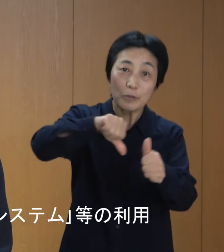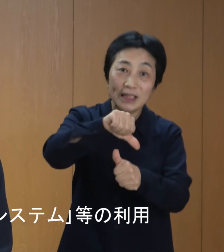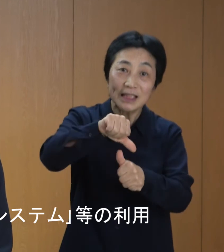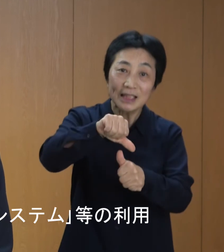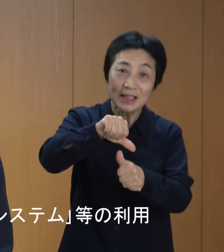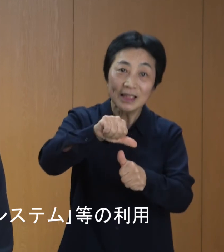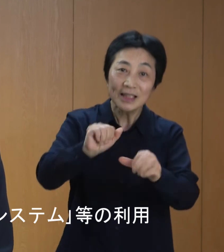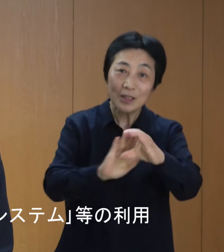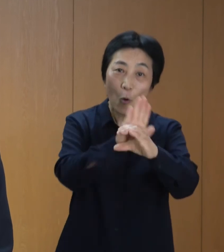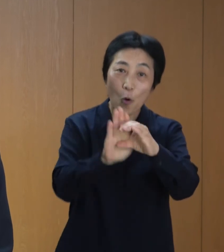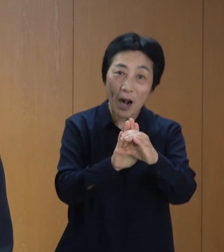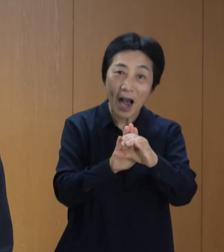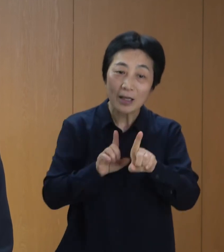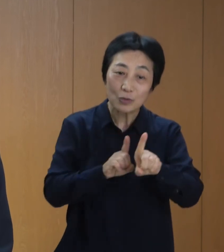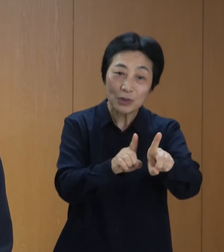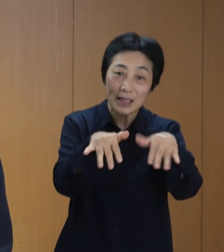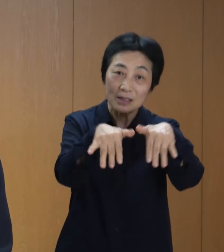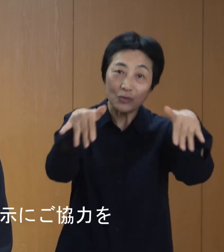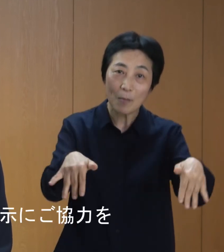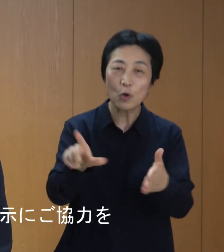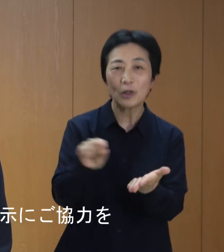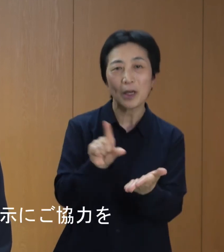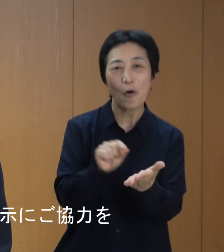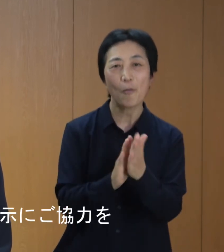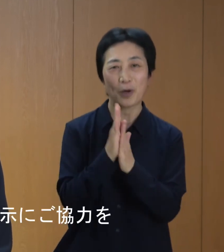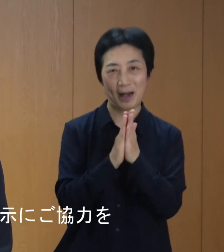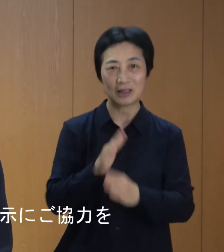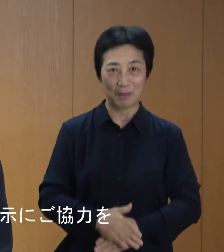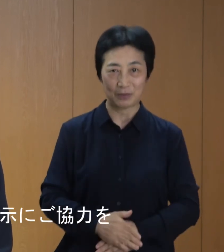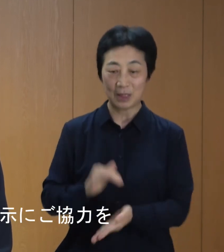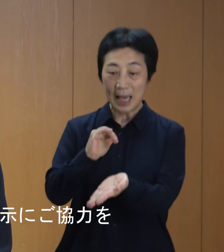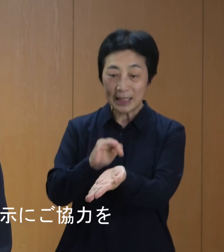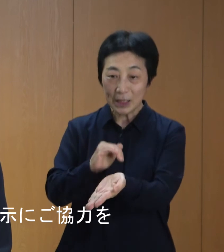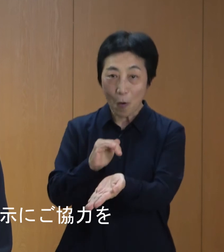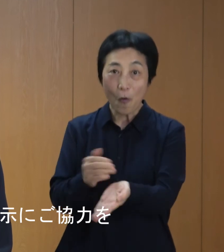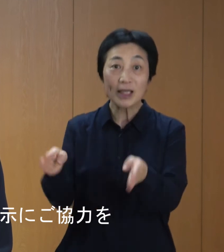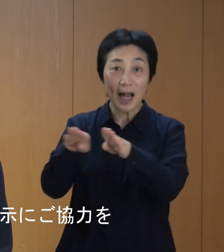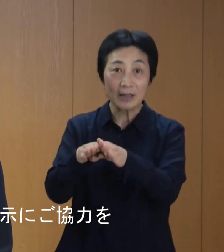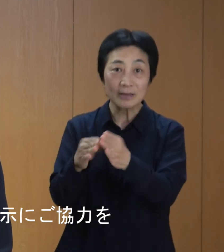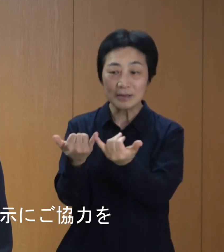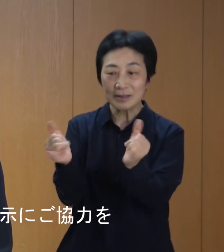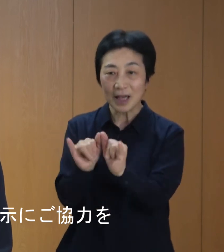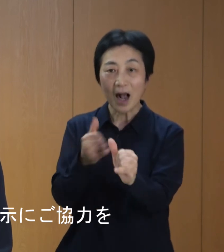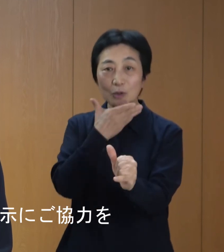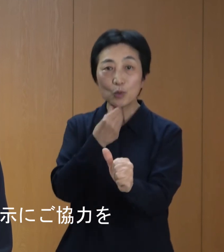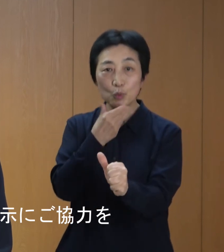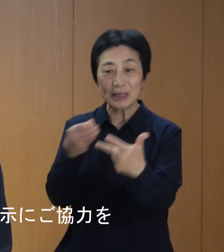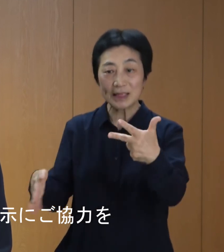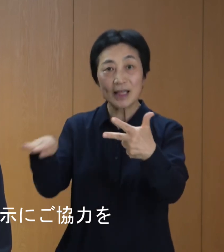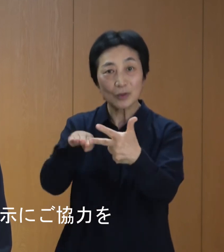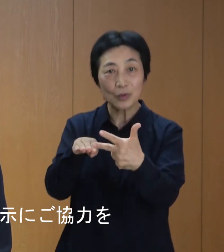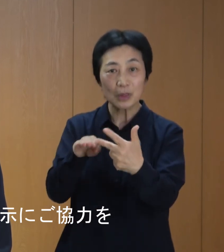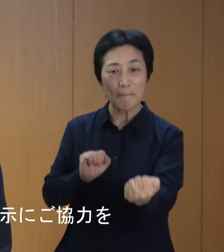の利用をお願いします。医療機関や社会福祉施設等への面会などでは感染対策に注意し、